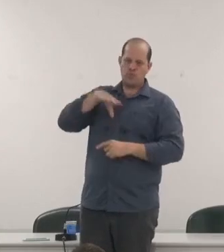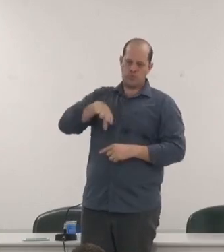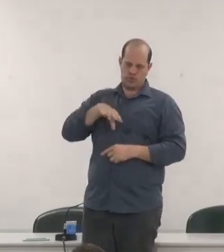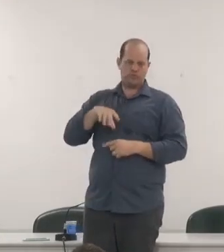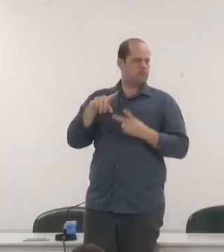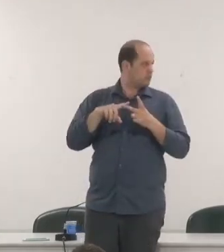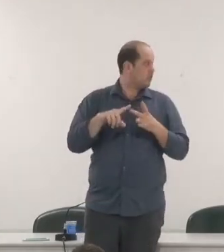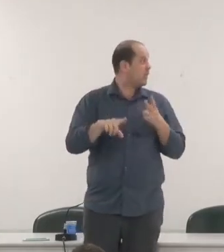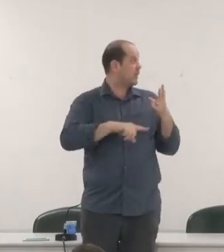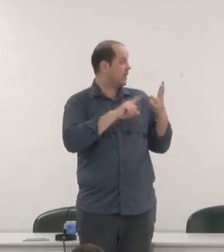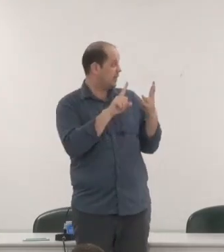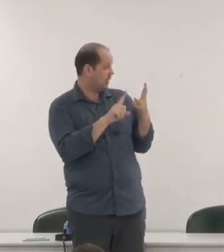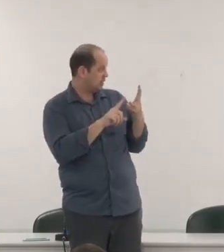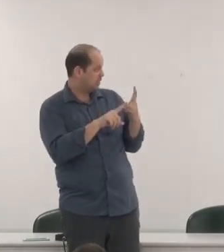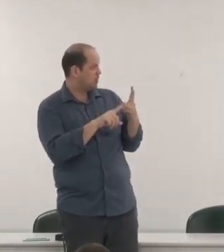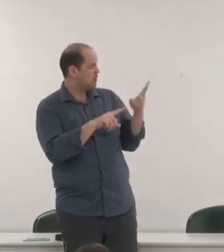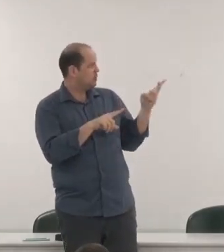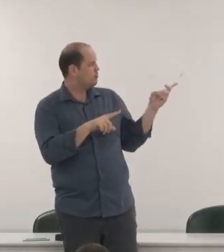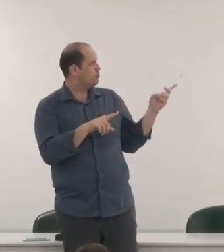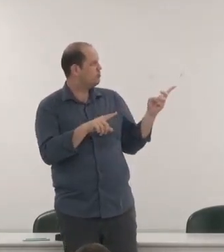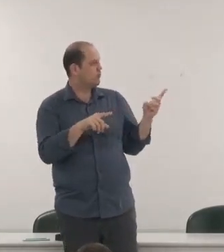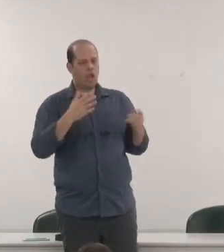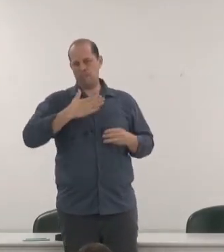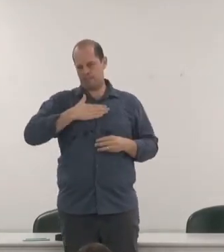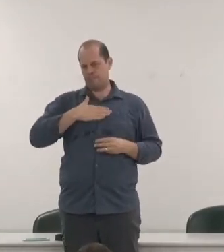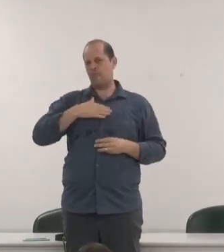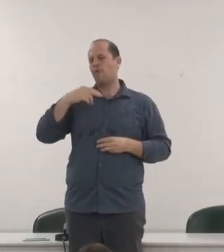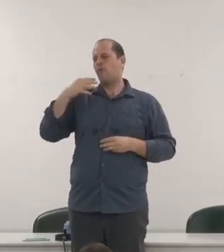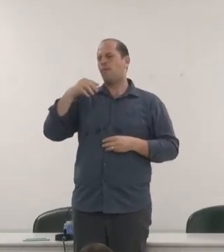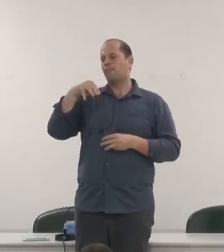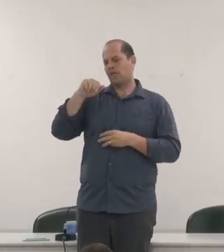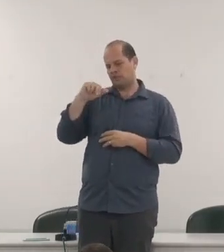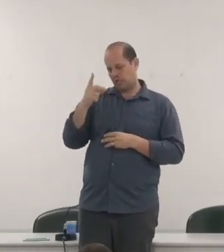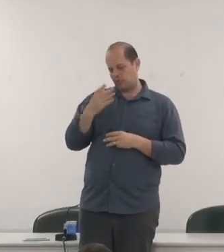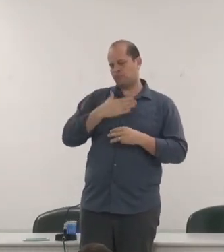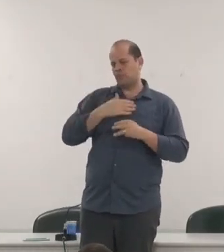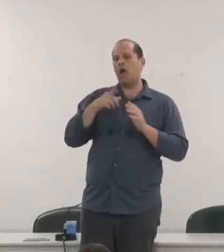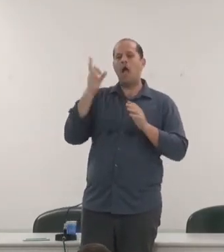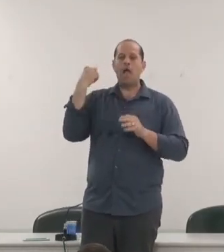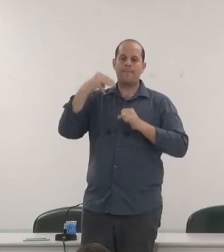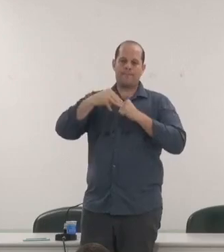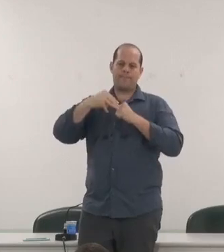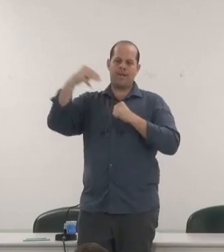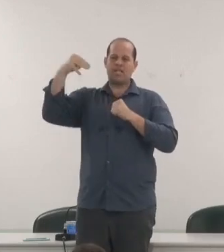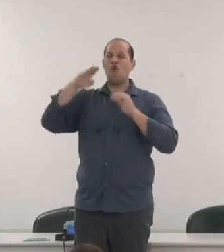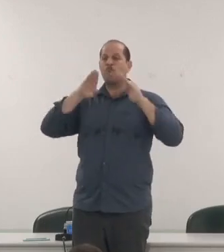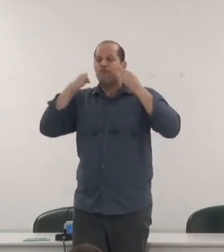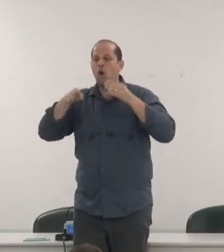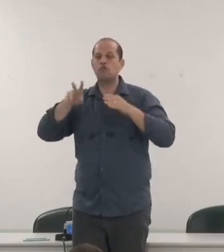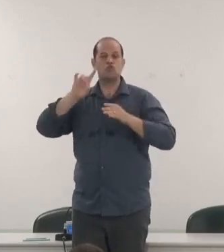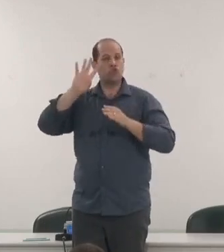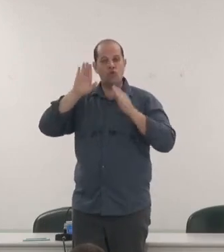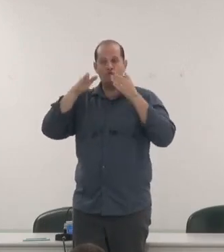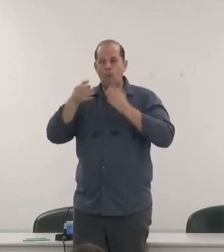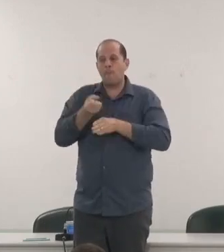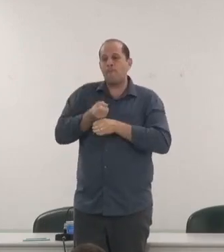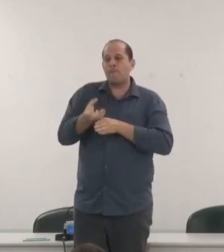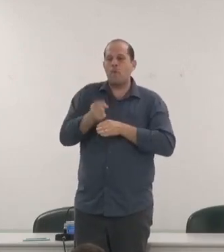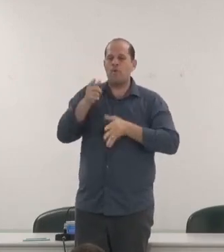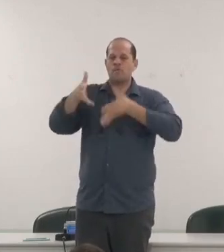a modalidade escrita influencia a Libras, e Machado, que sou